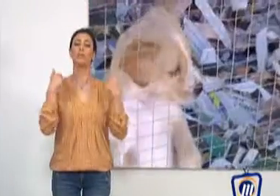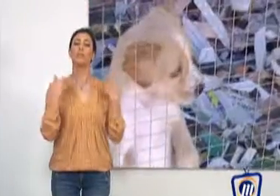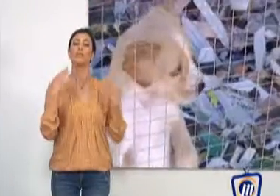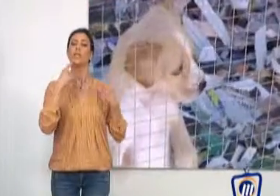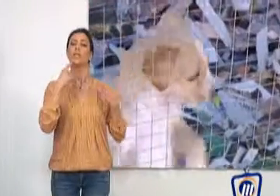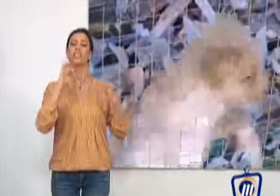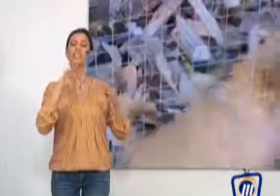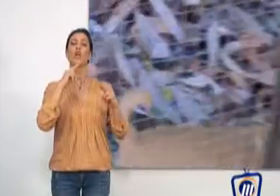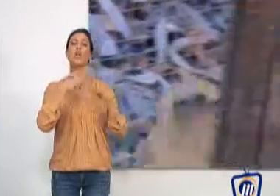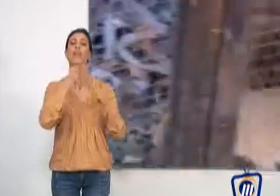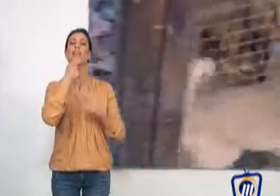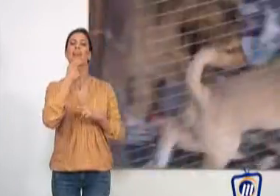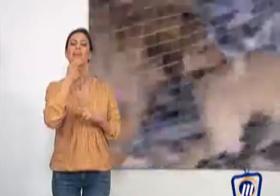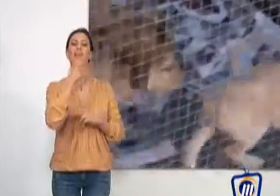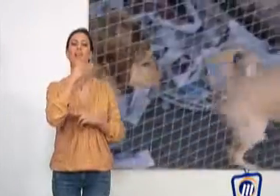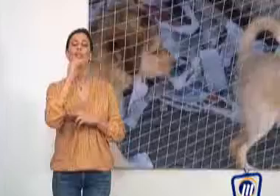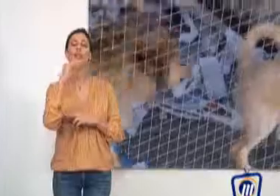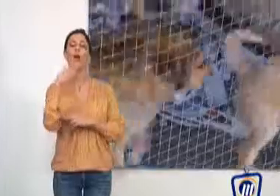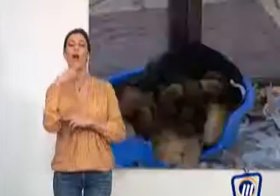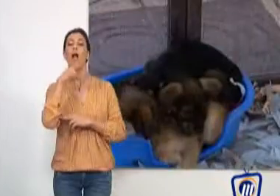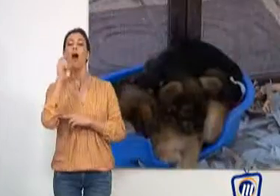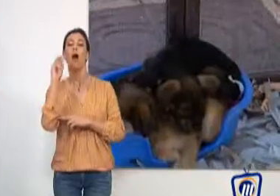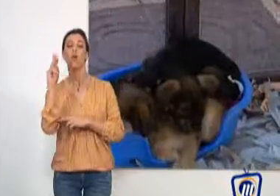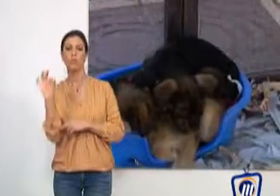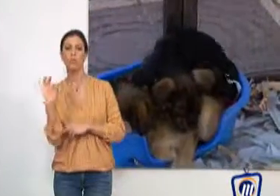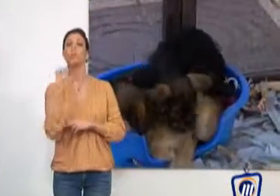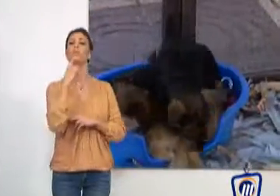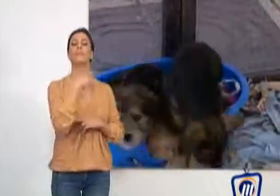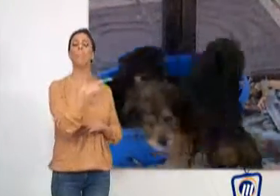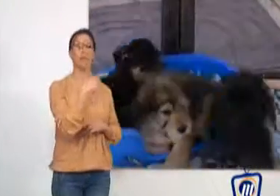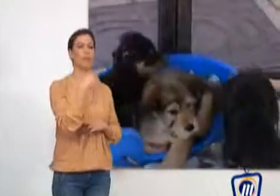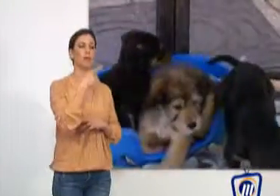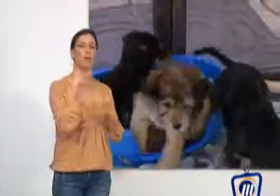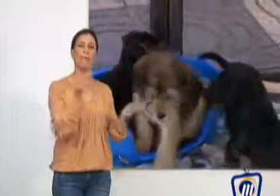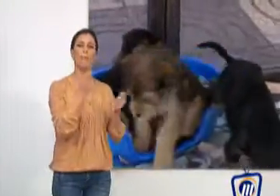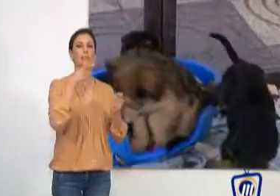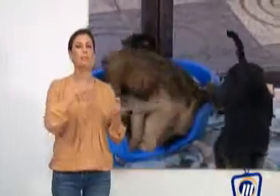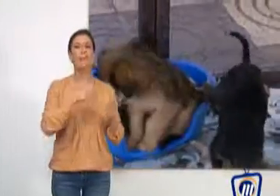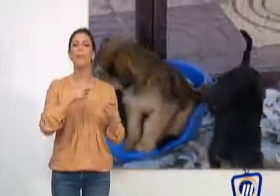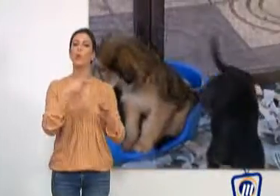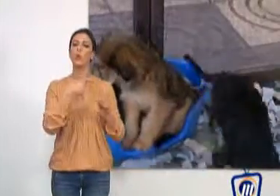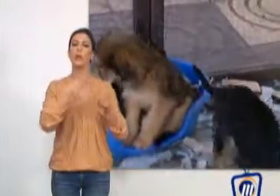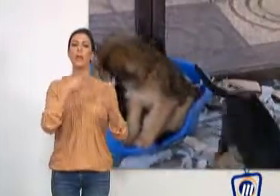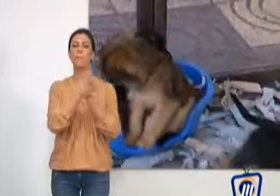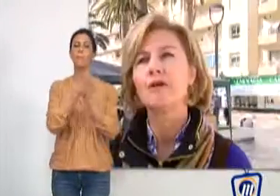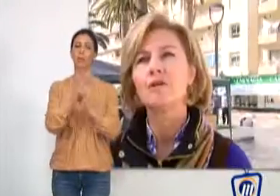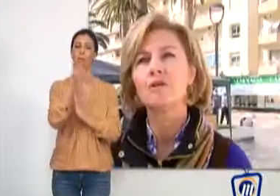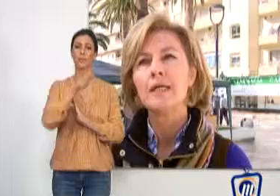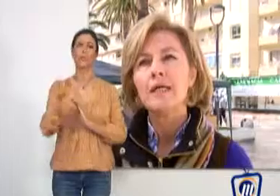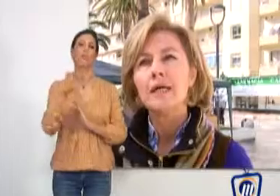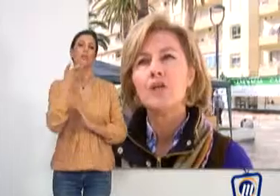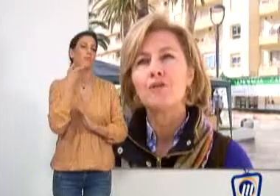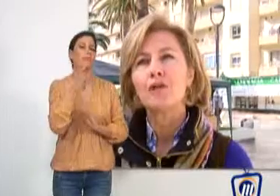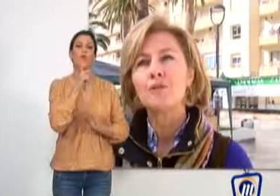dollhouse que gestiona el albergue municipal comentó que la campaña También sirve para explicar a los madrileños